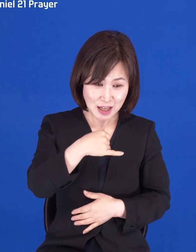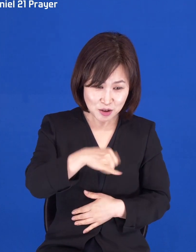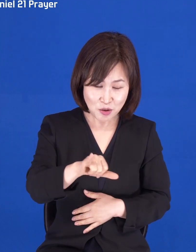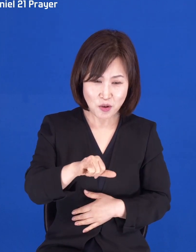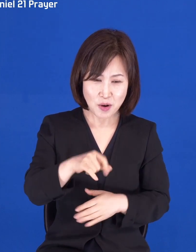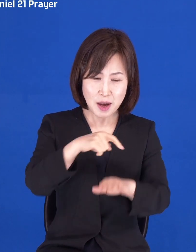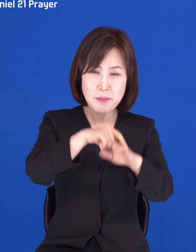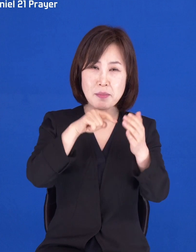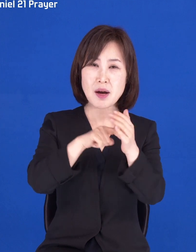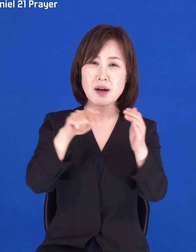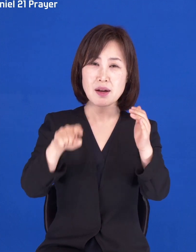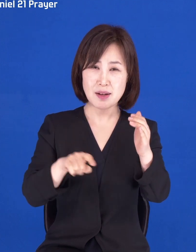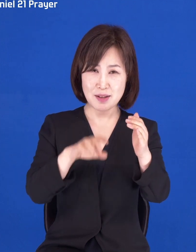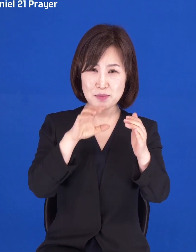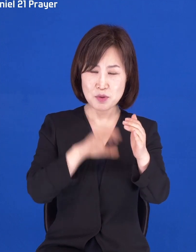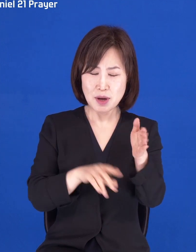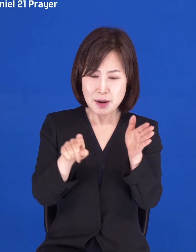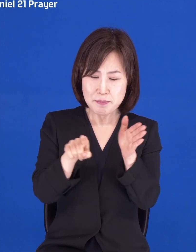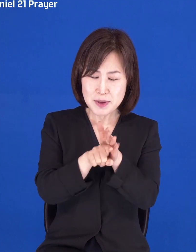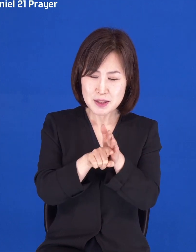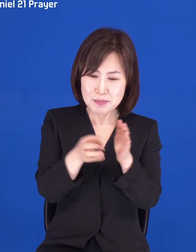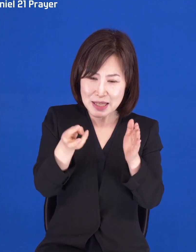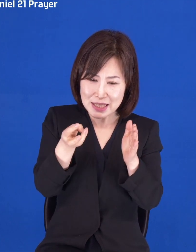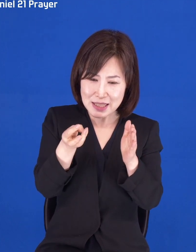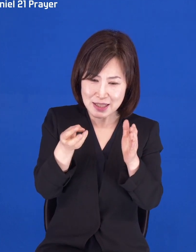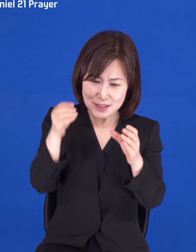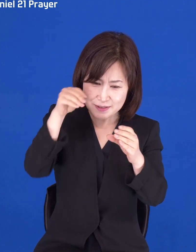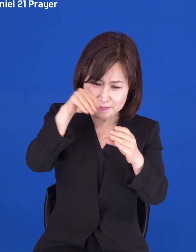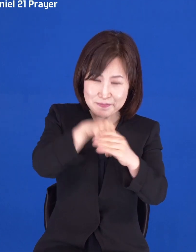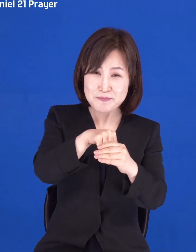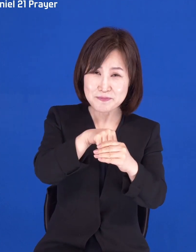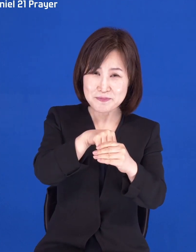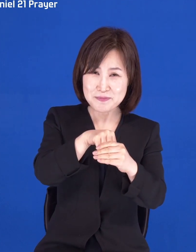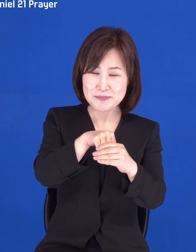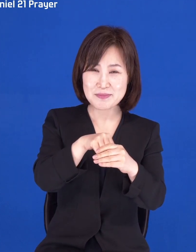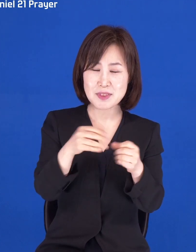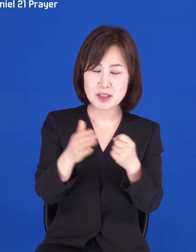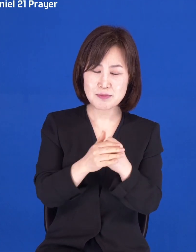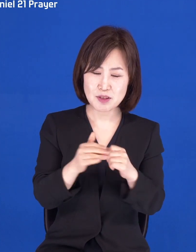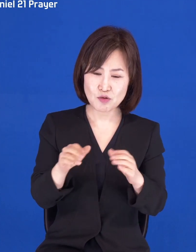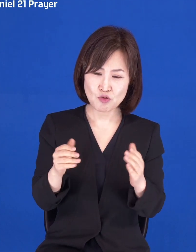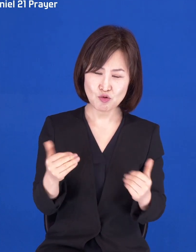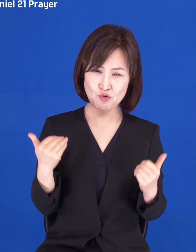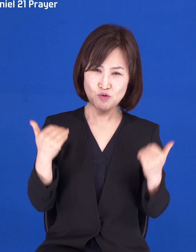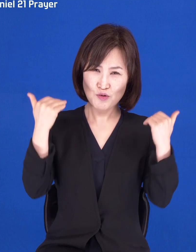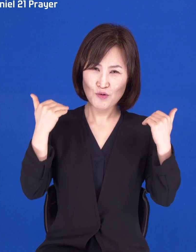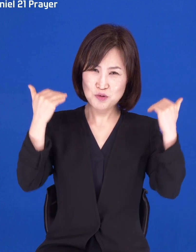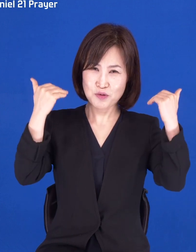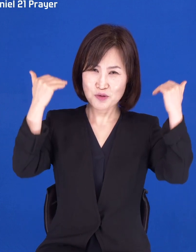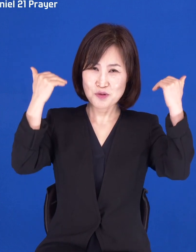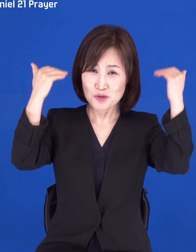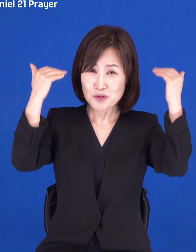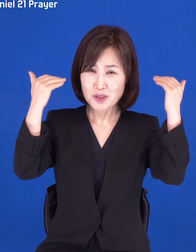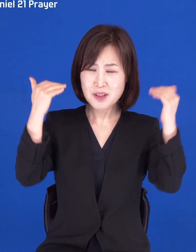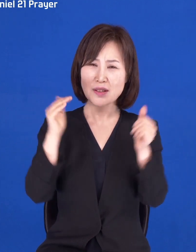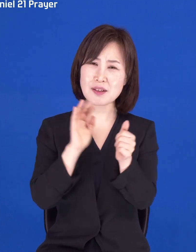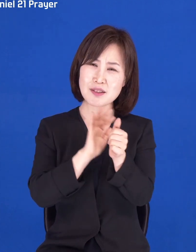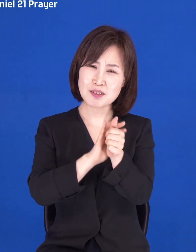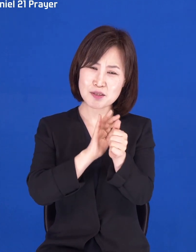가운데 믿음의 씨앗을 심었으니 쑥쑥 잘 자라게 도와주세요.